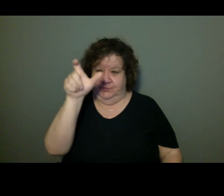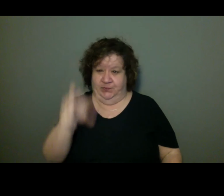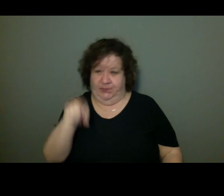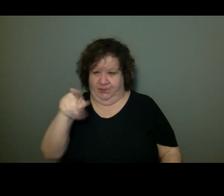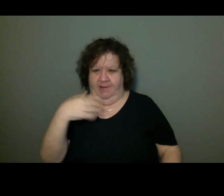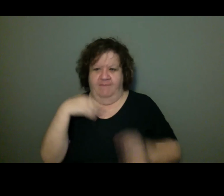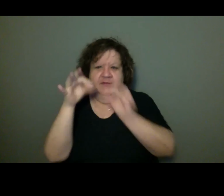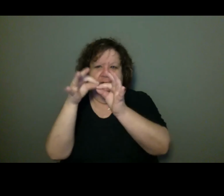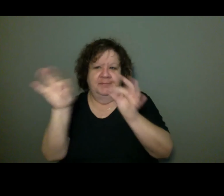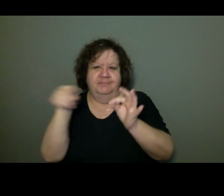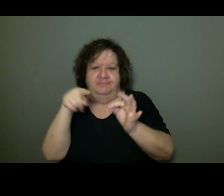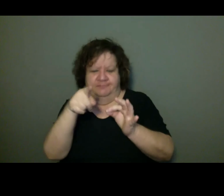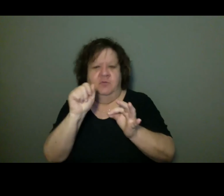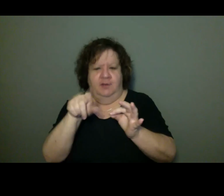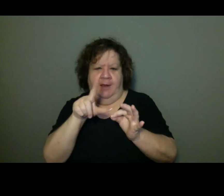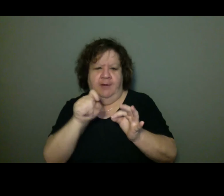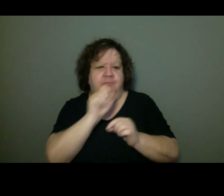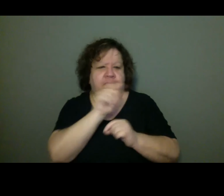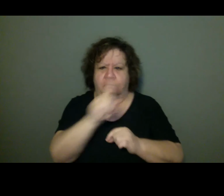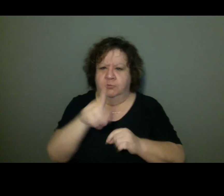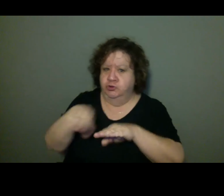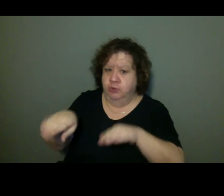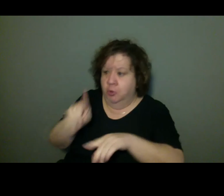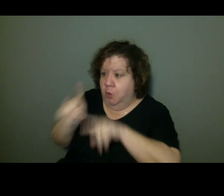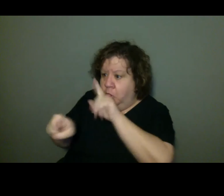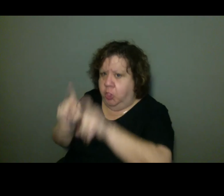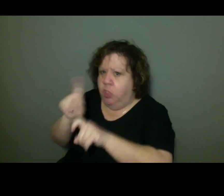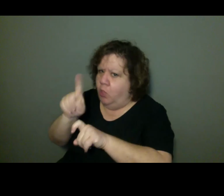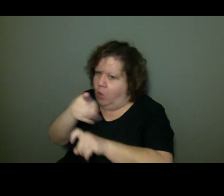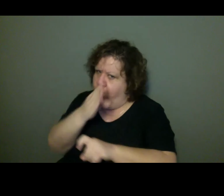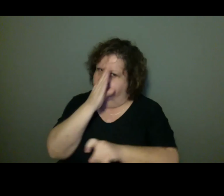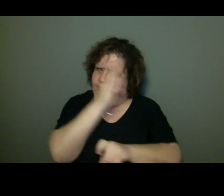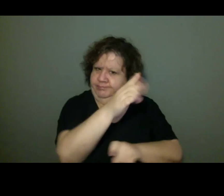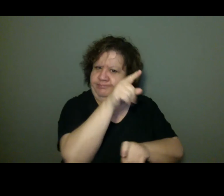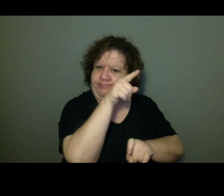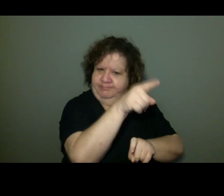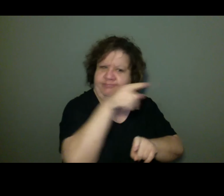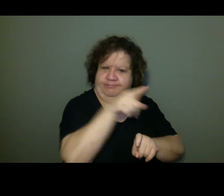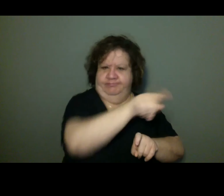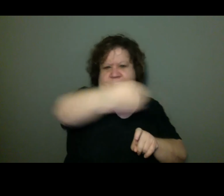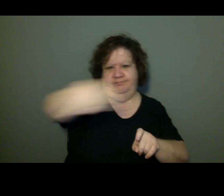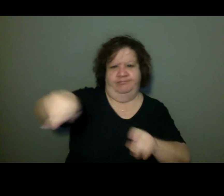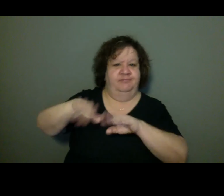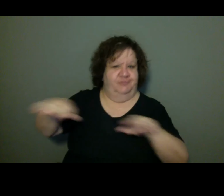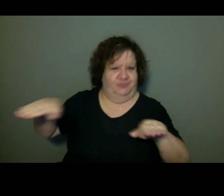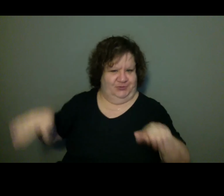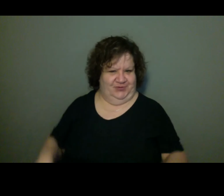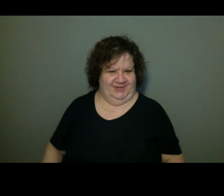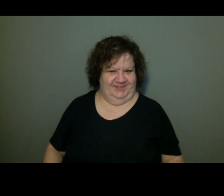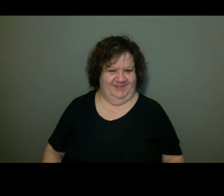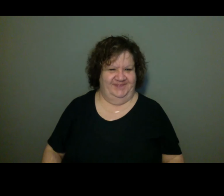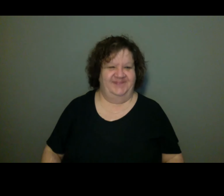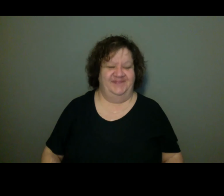Hãy subscribe kênh La School Để Hãy La School không kênh không Hãy La những